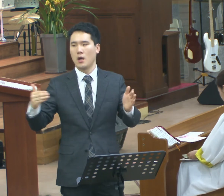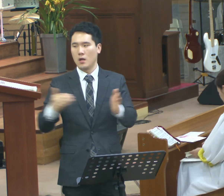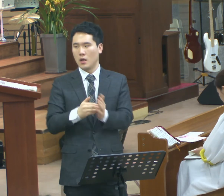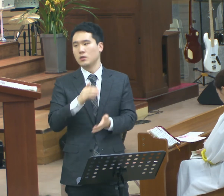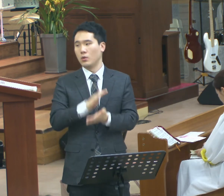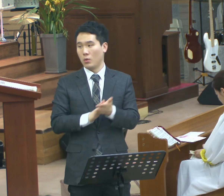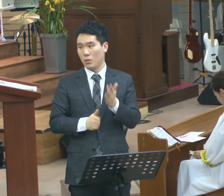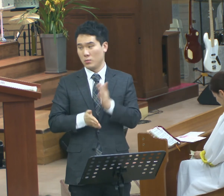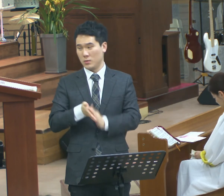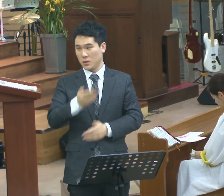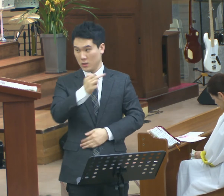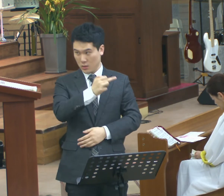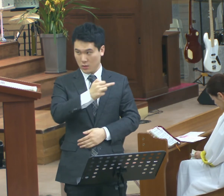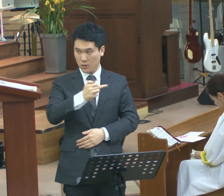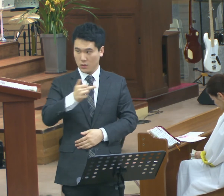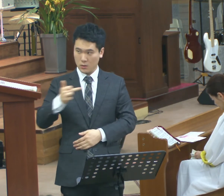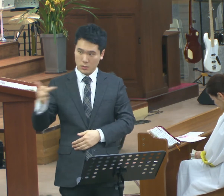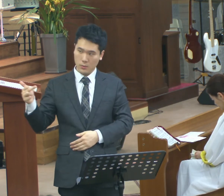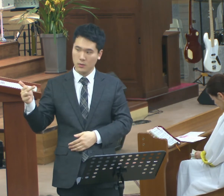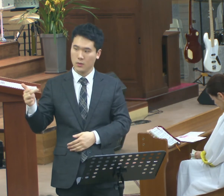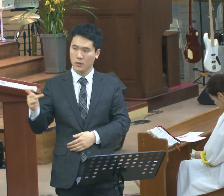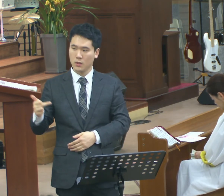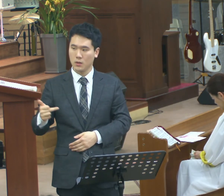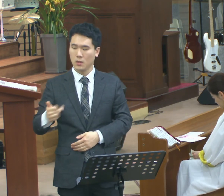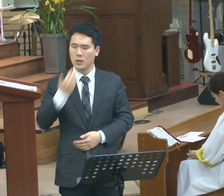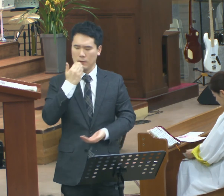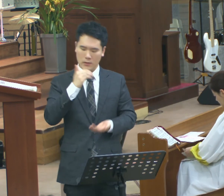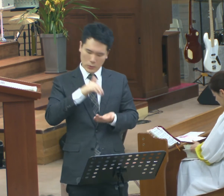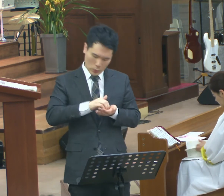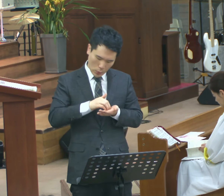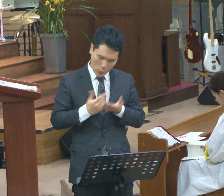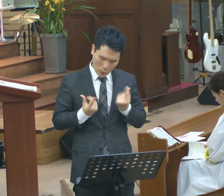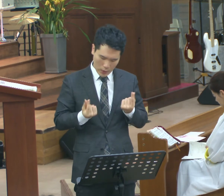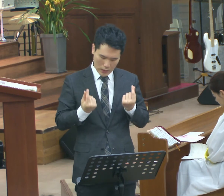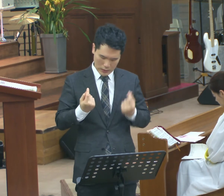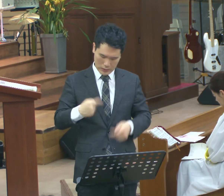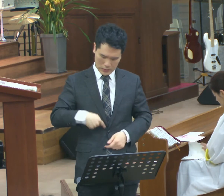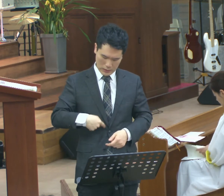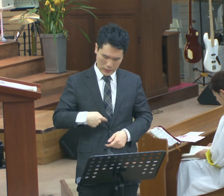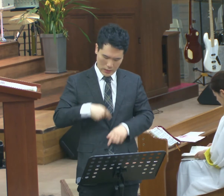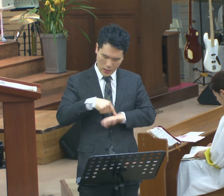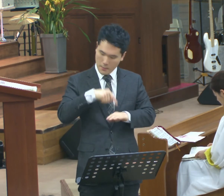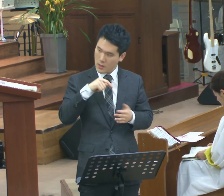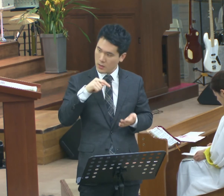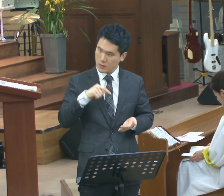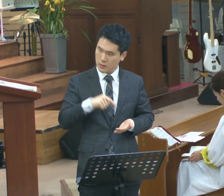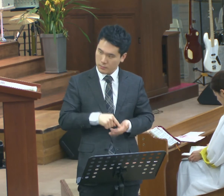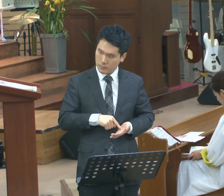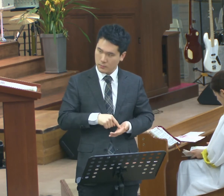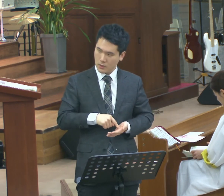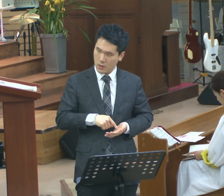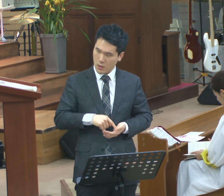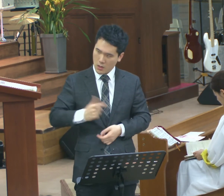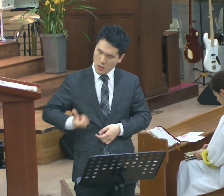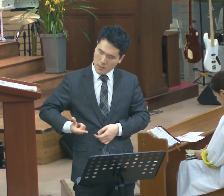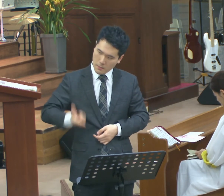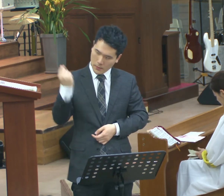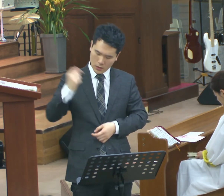한없이 크오니 돌 같은 내 마음 곧